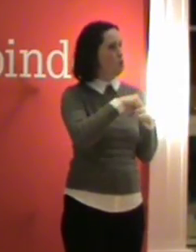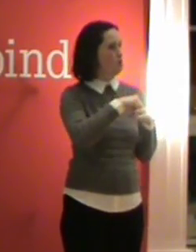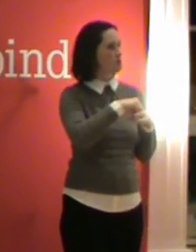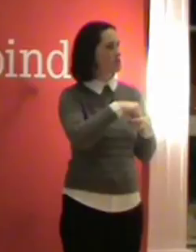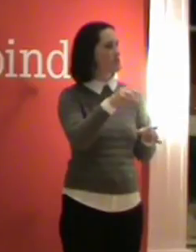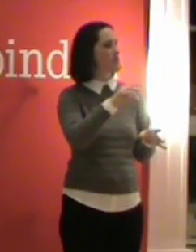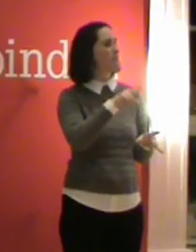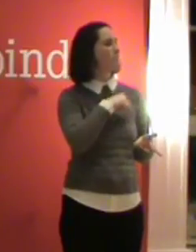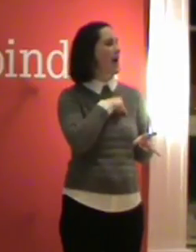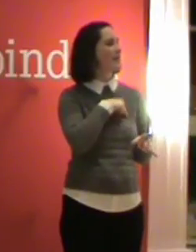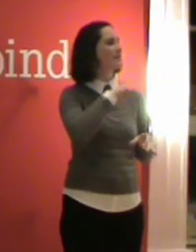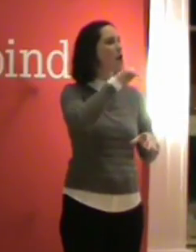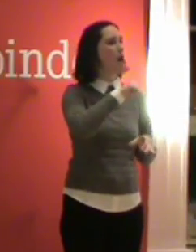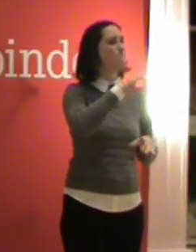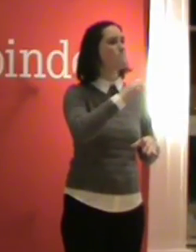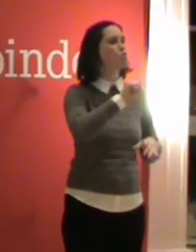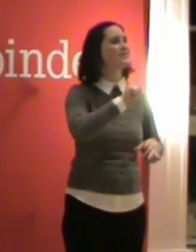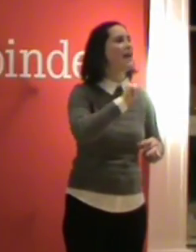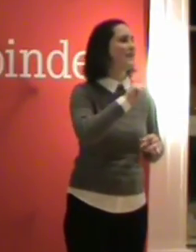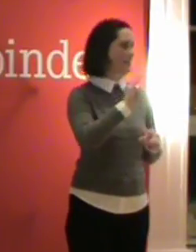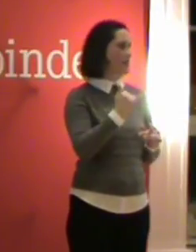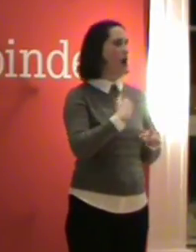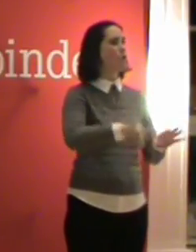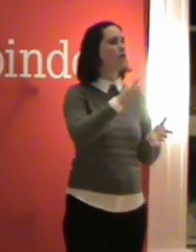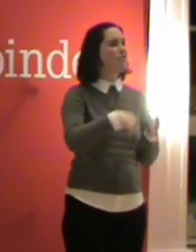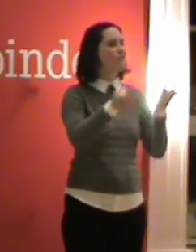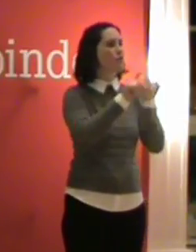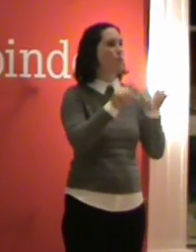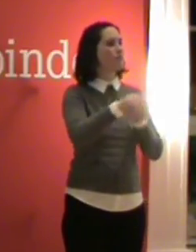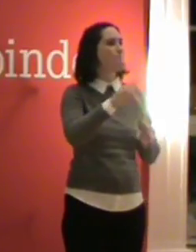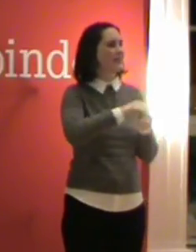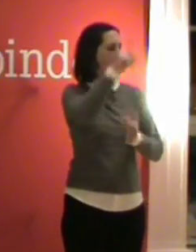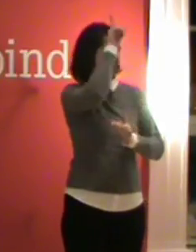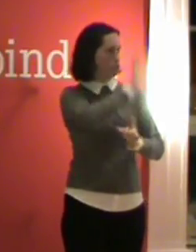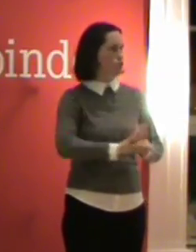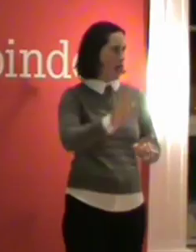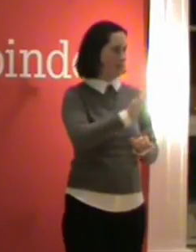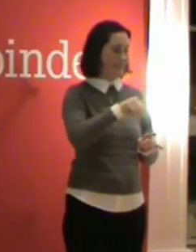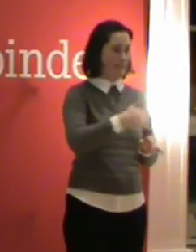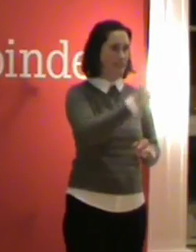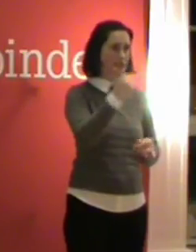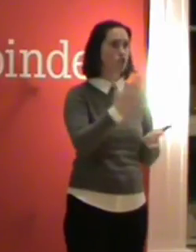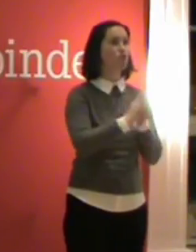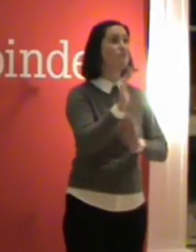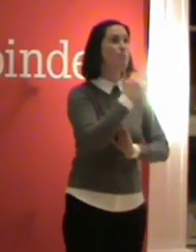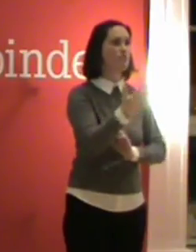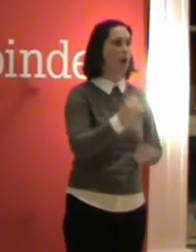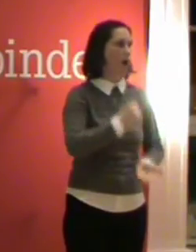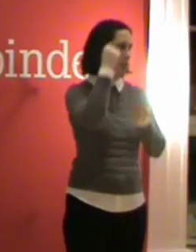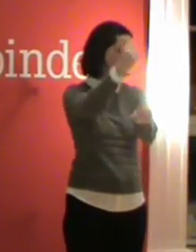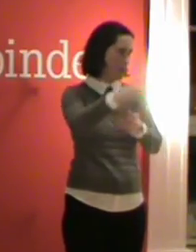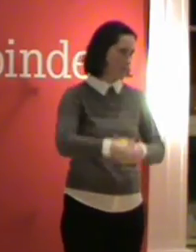aus Mitteldeutschland, nicht für Mitteldeutschland, sondern aus Mitteldeutschland, den wir in diesem Jahr dann zum 5. Mal vergeben